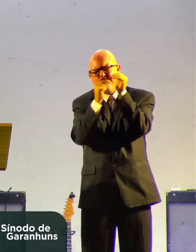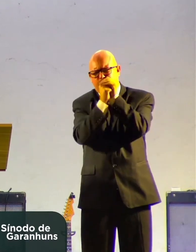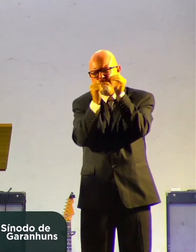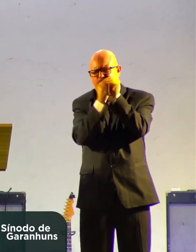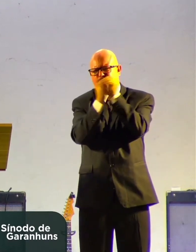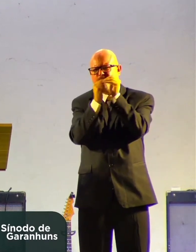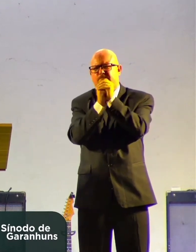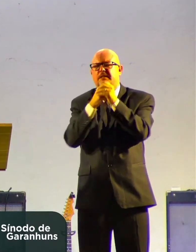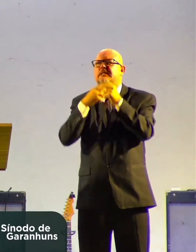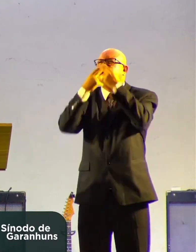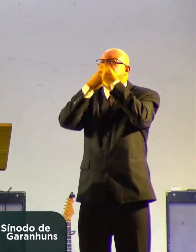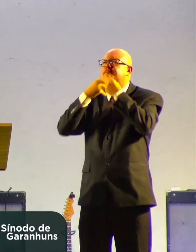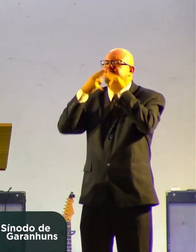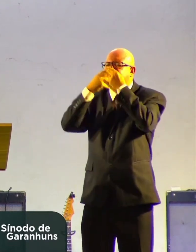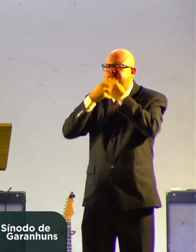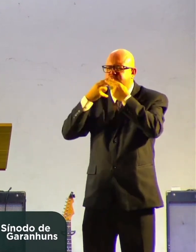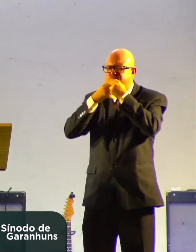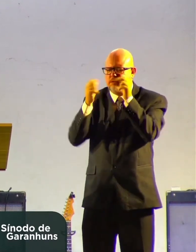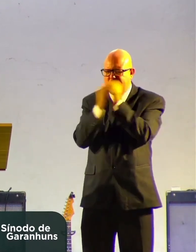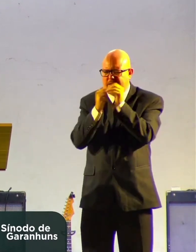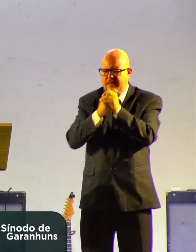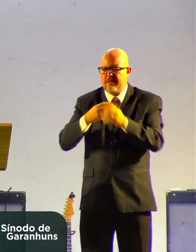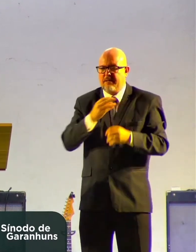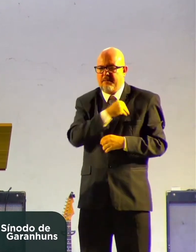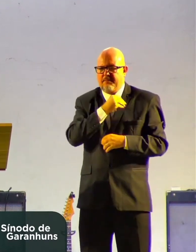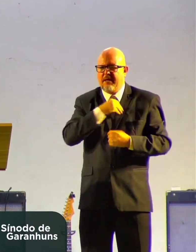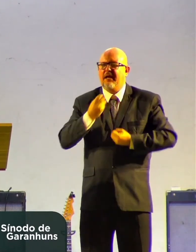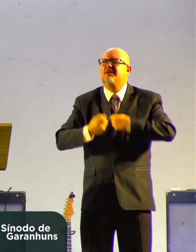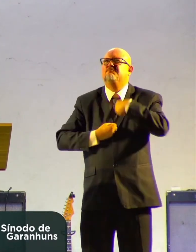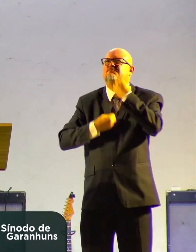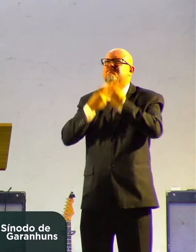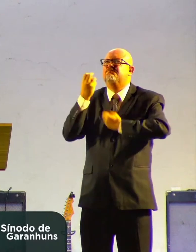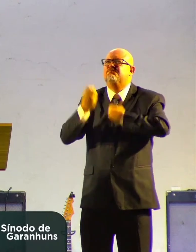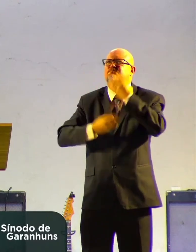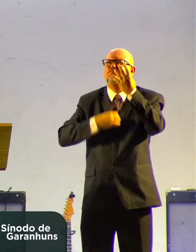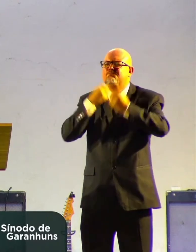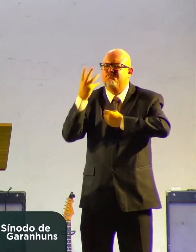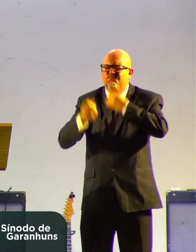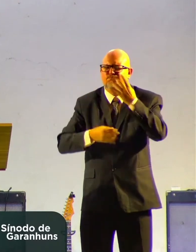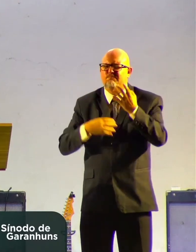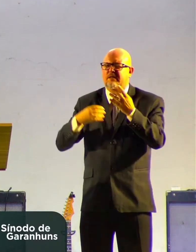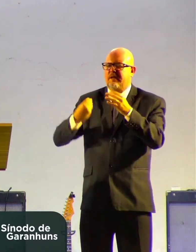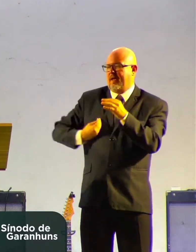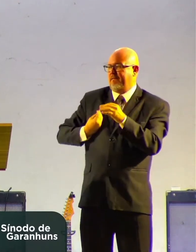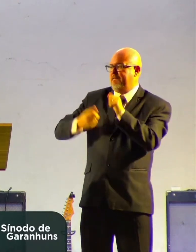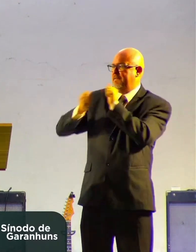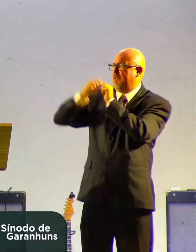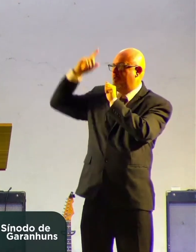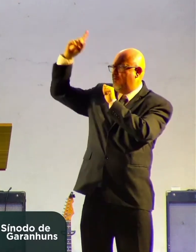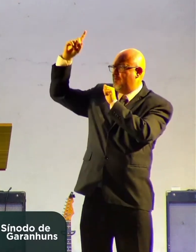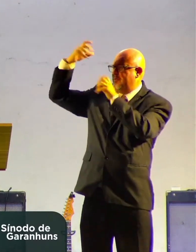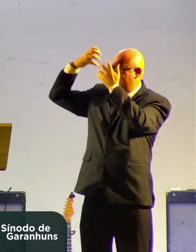e começaram a jejuar, e começaram a confessar os seus pecados, e começaram a acertar a vida com Deus.